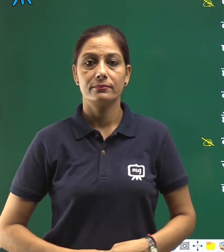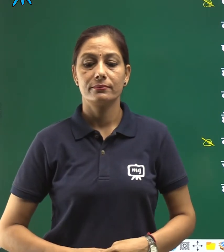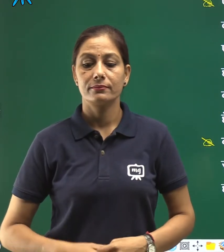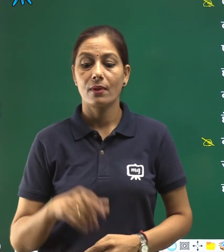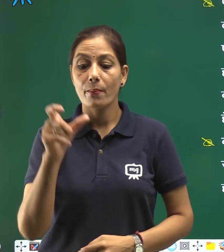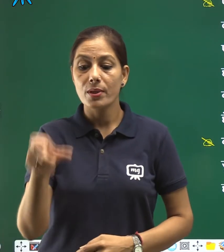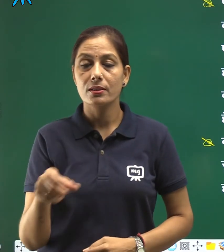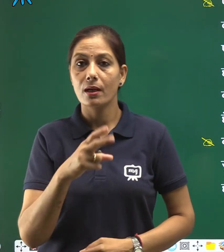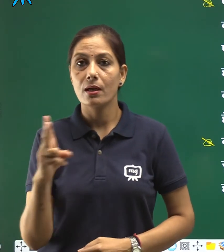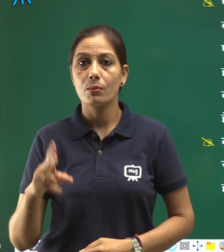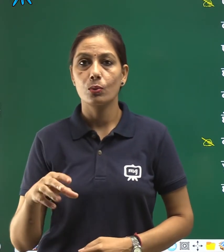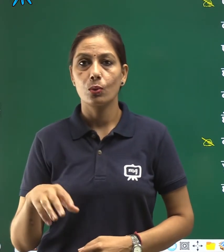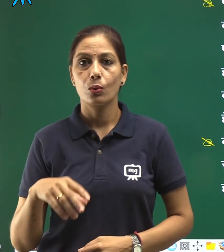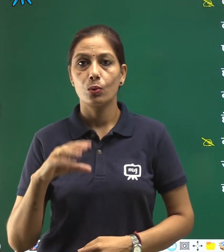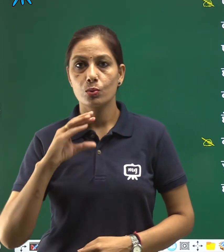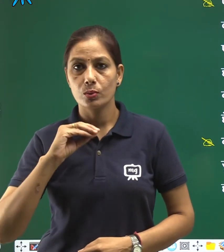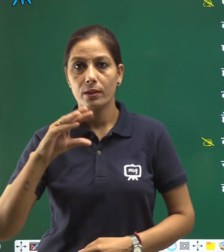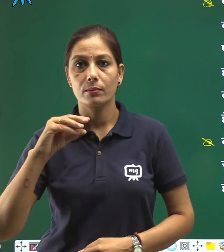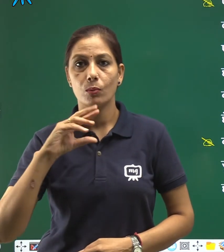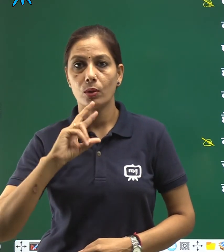हालदार साहब को सुनाई।